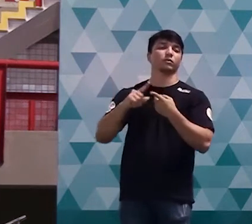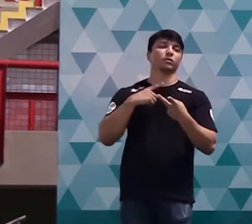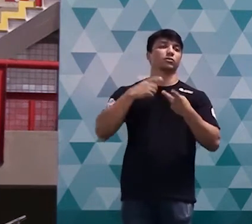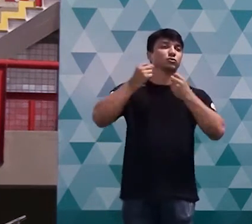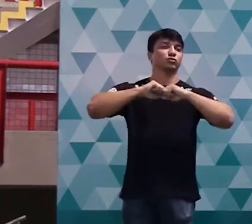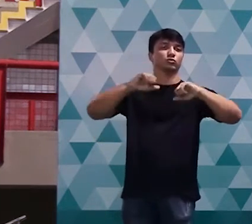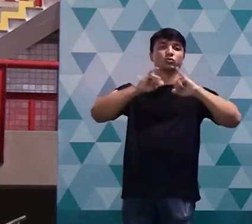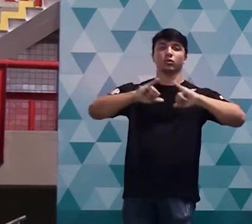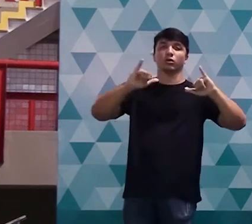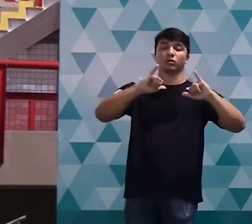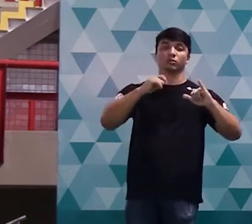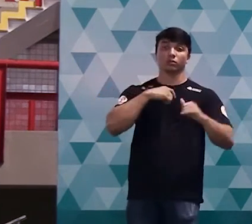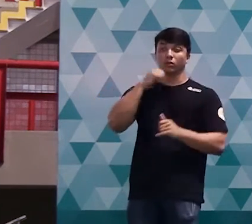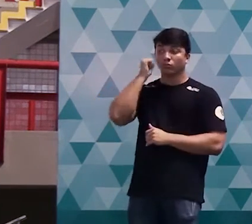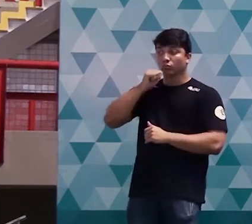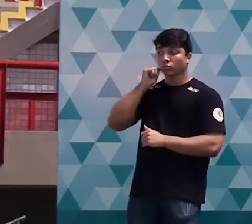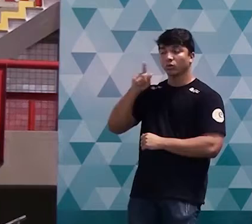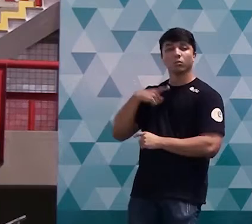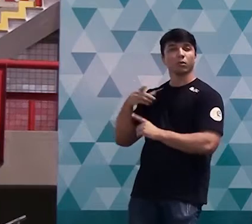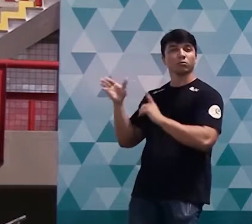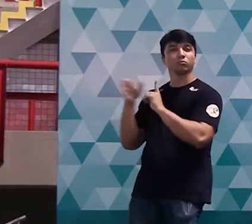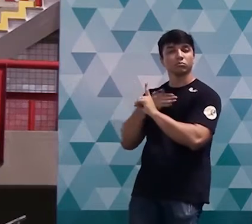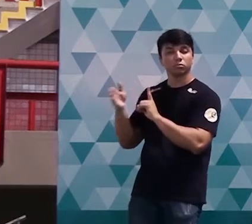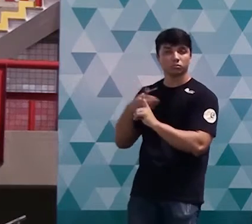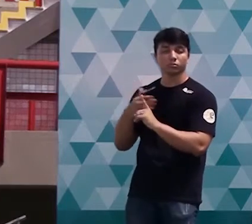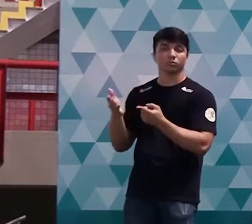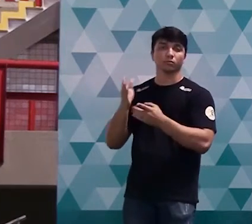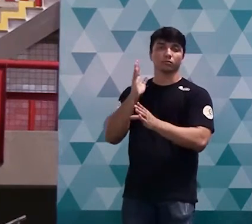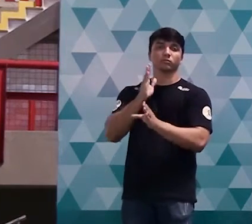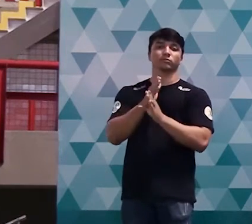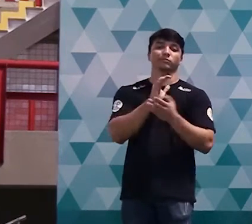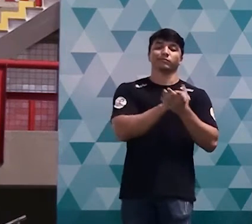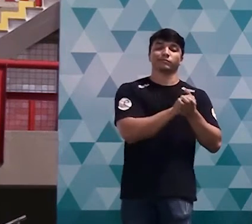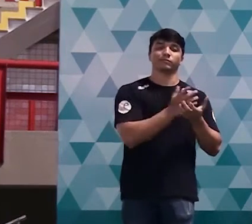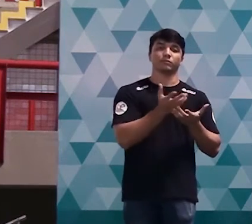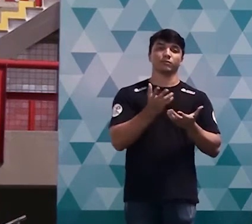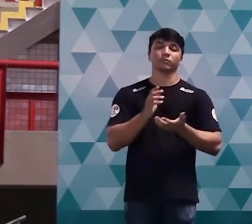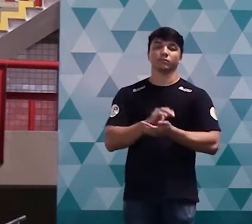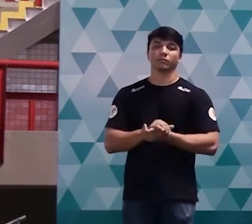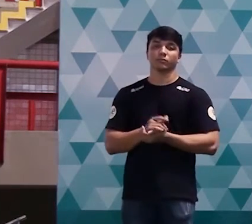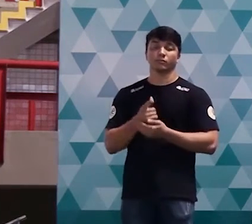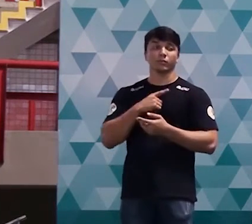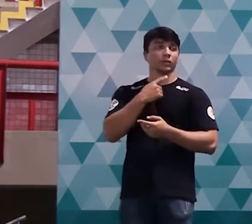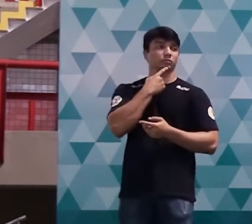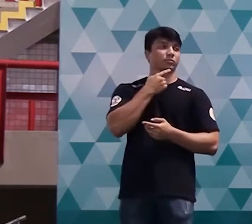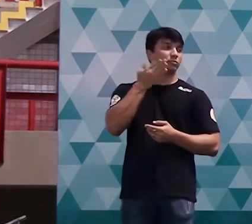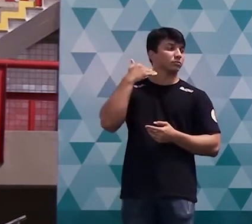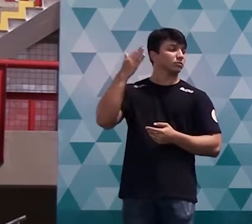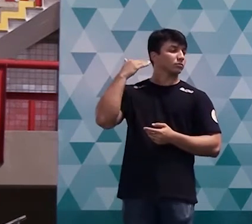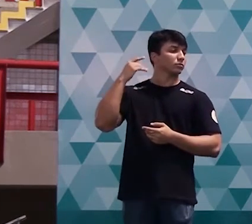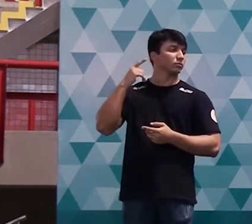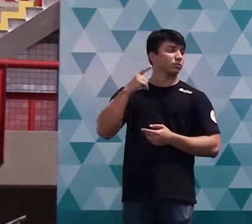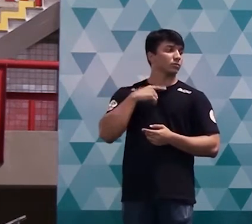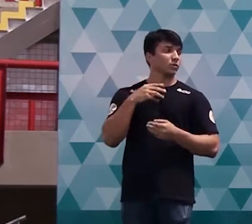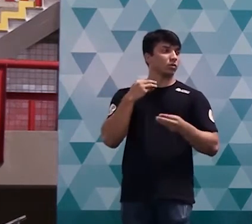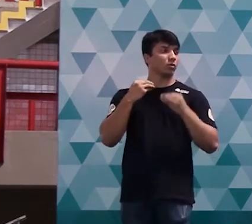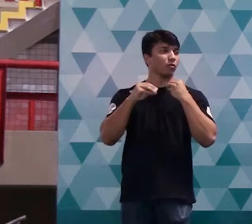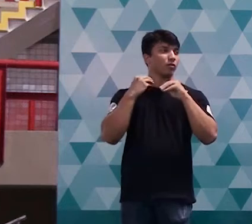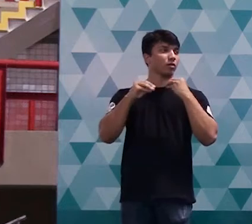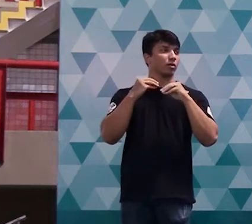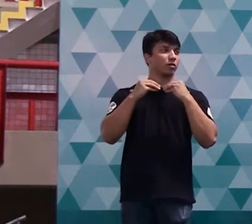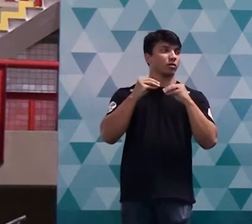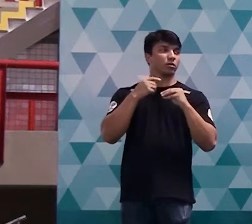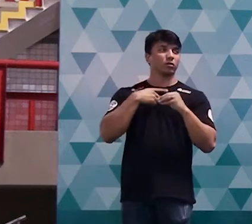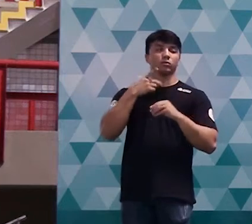nos jornais, né? As mulheres sendo agredidas pelos seus maridos. Teve até agora aí numa novela nova aí, uma menina